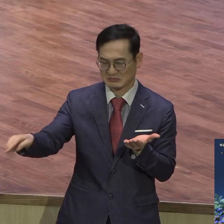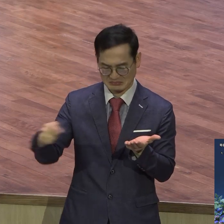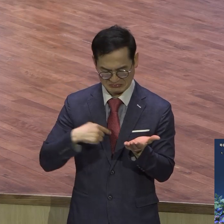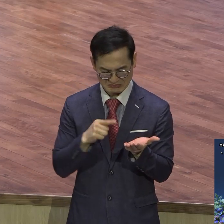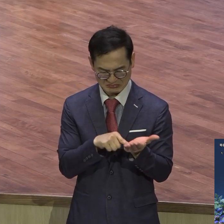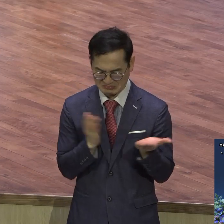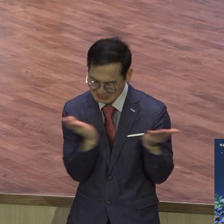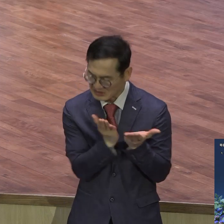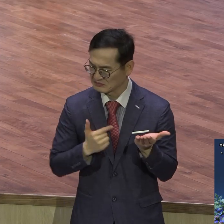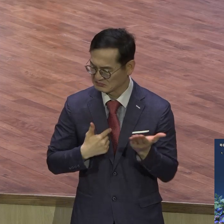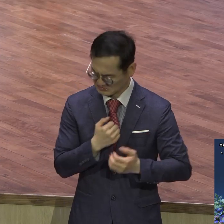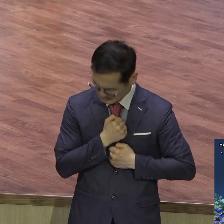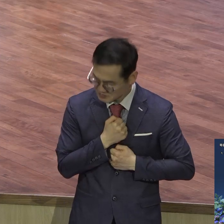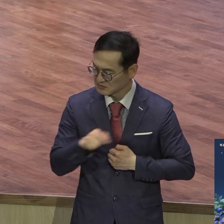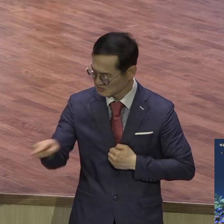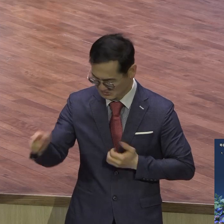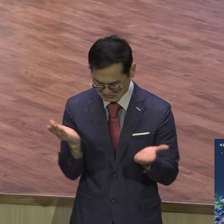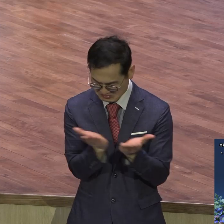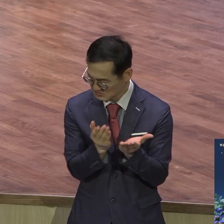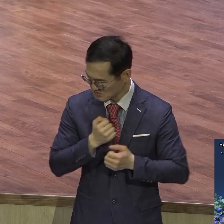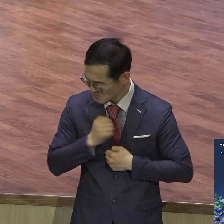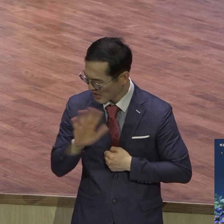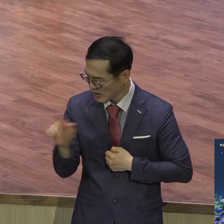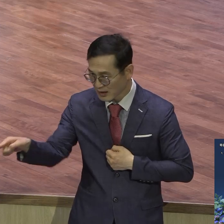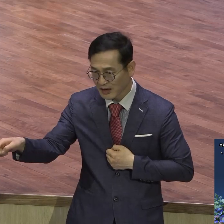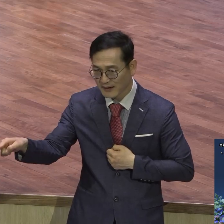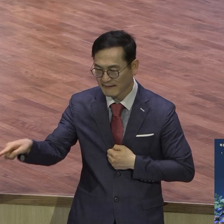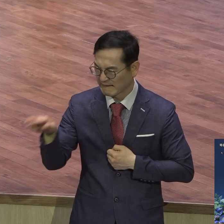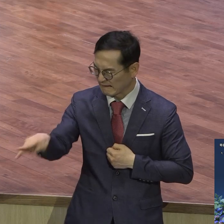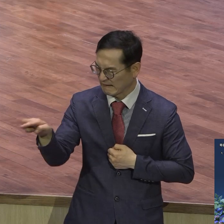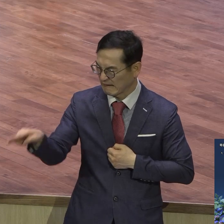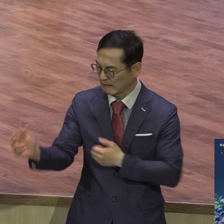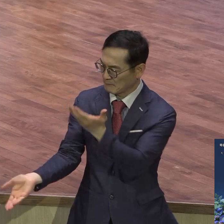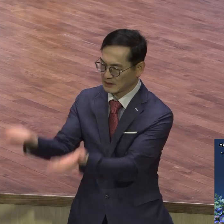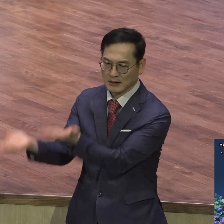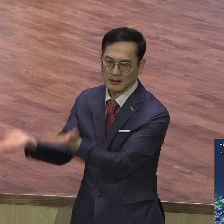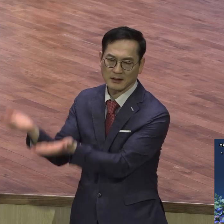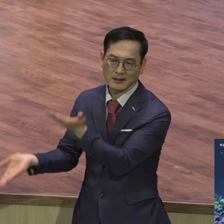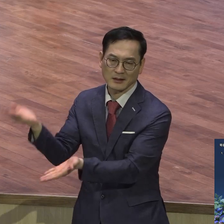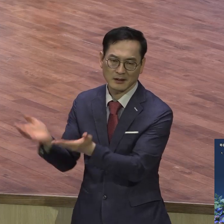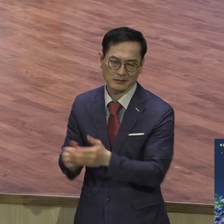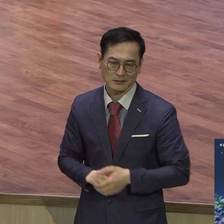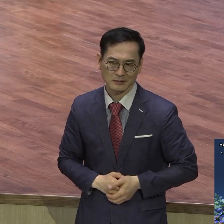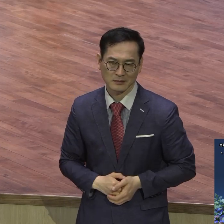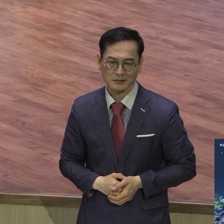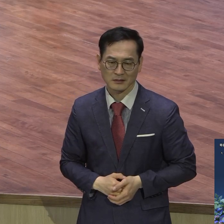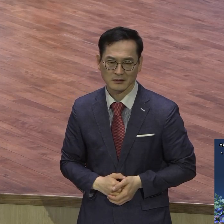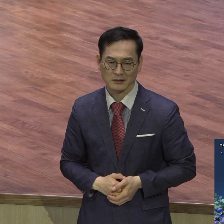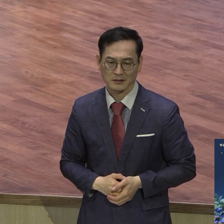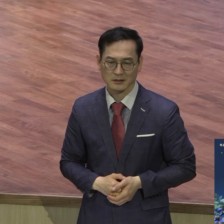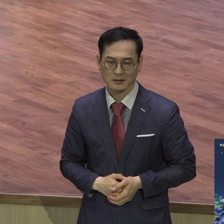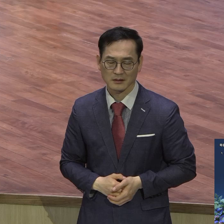비판을 그냥 서슴치 않고 행동했어요 그걸 하고 있었어요 그 당시에